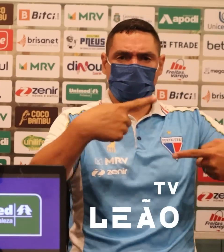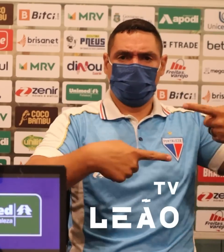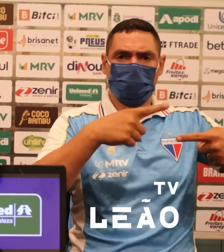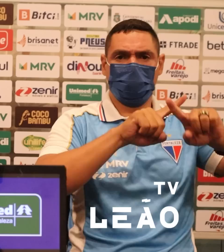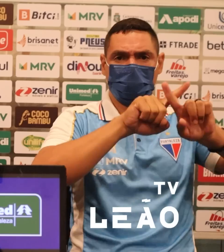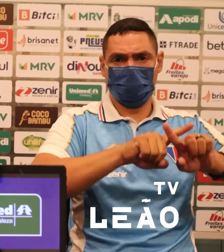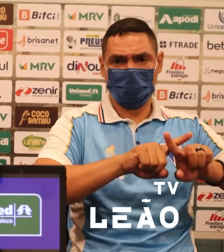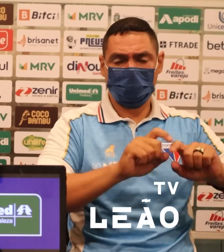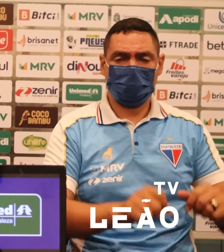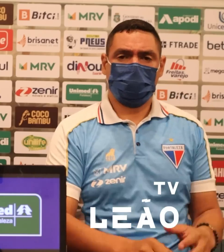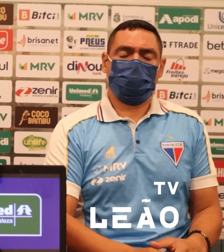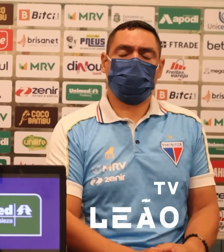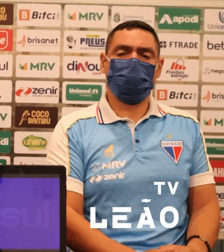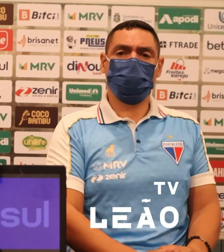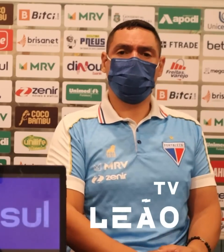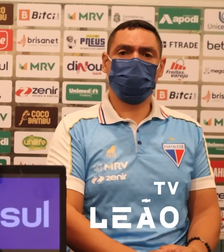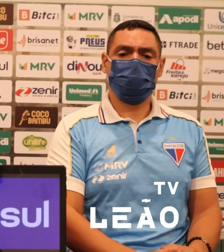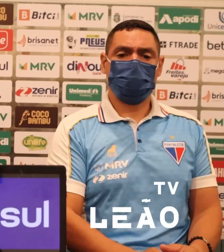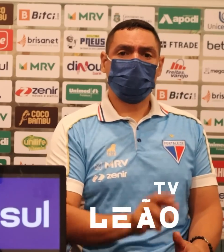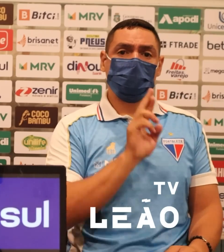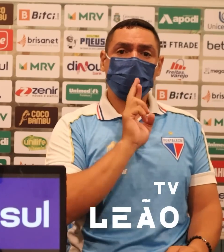competitividade?